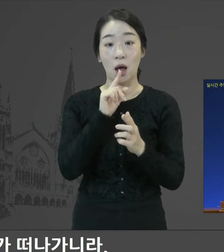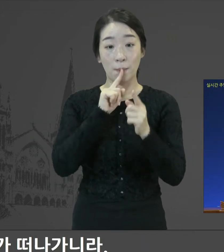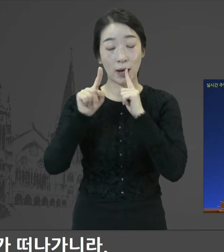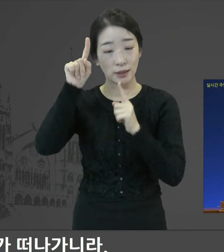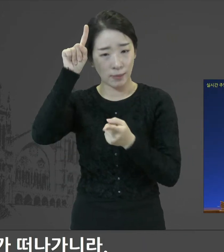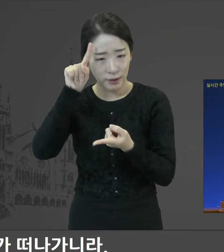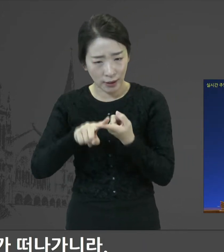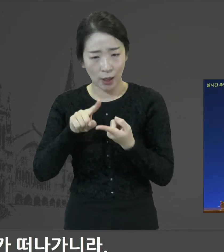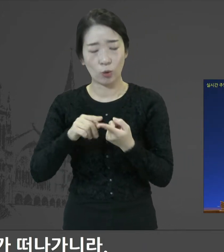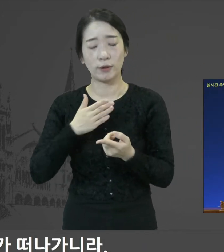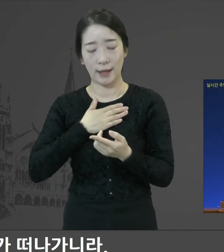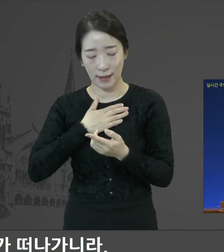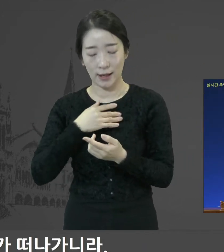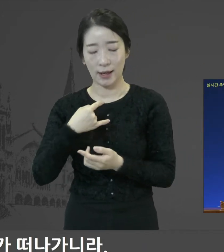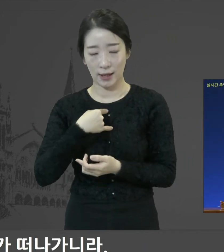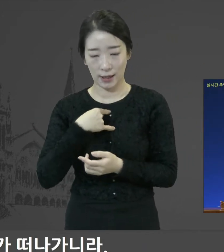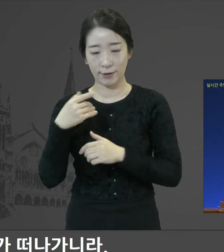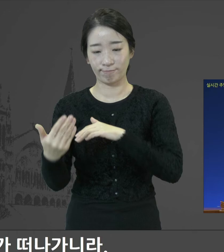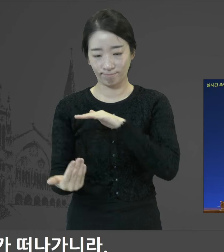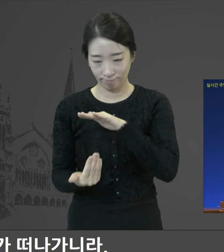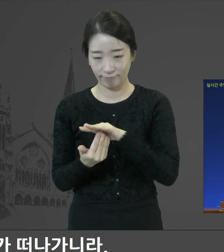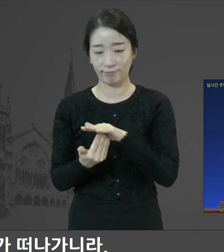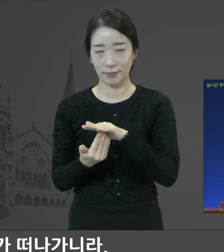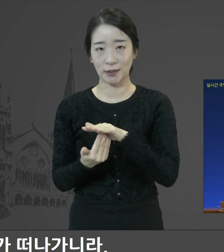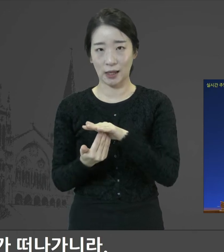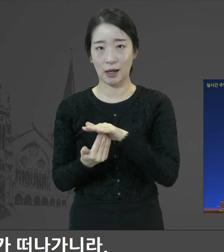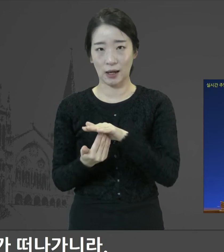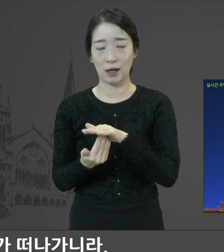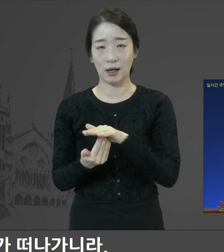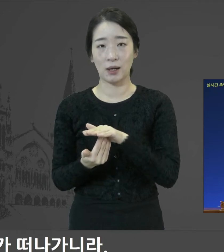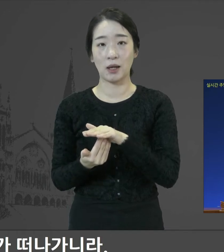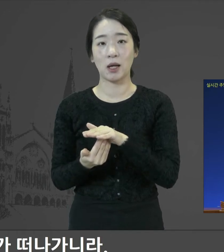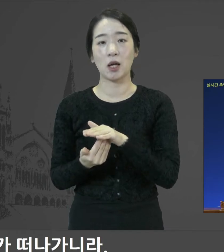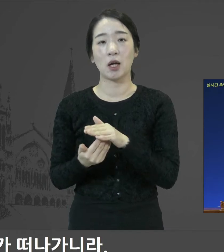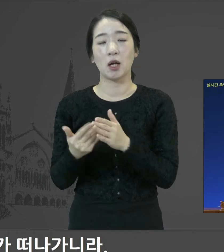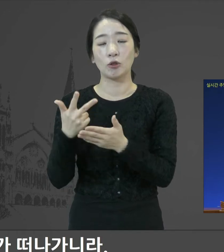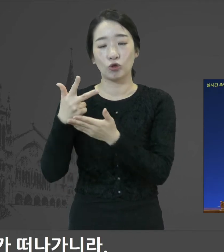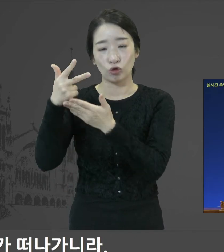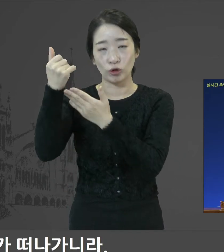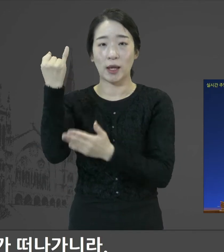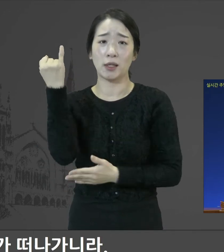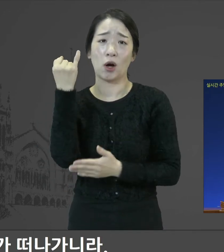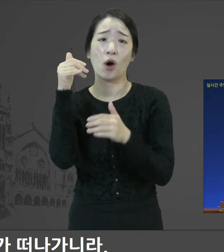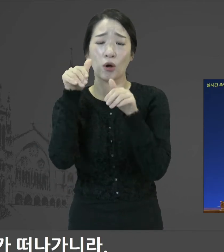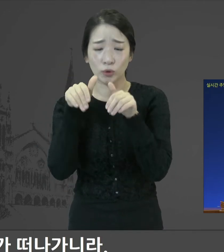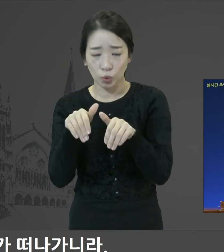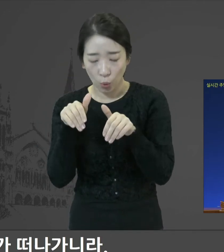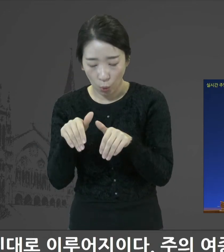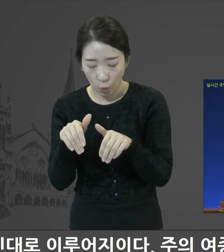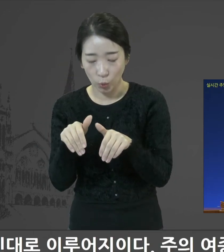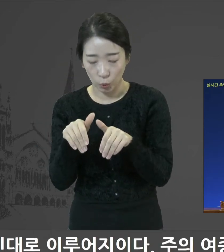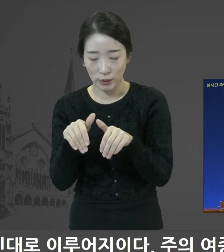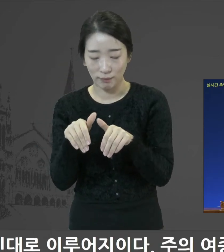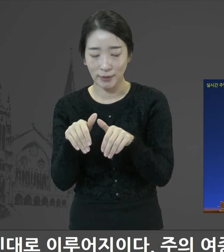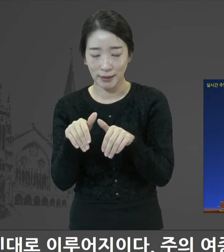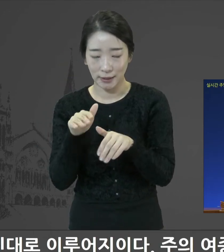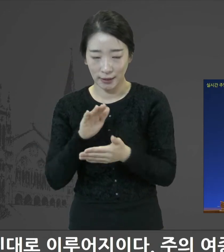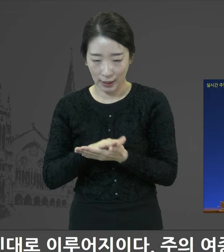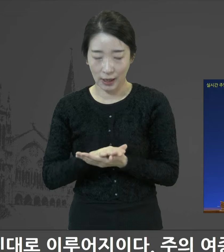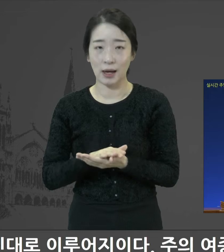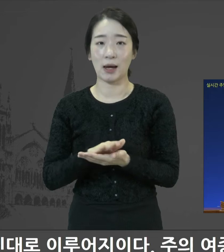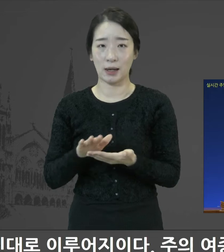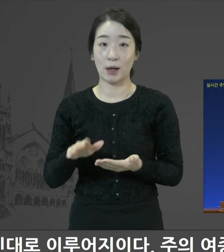말씀하신 대로 내게 이루어지이다. 누구라고요? 주의 여종이오니. 주께서 말씀하신 그대로